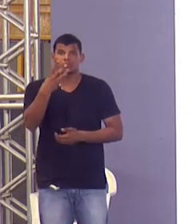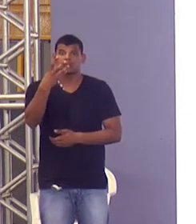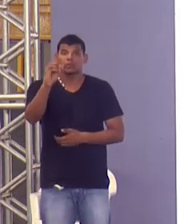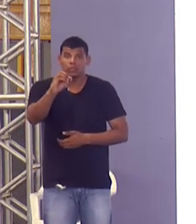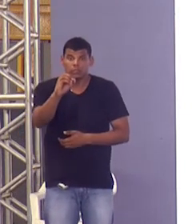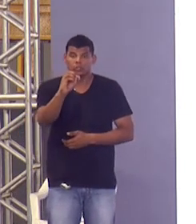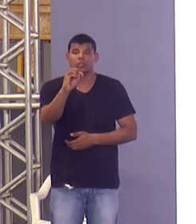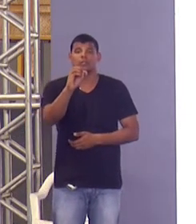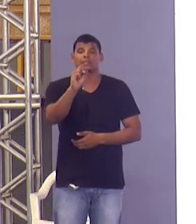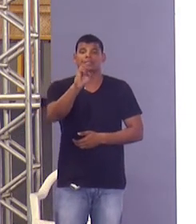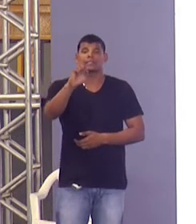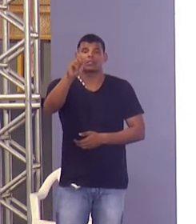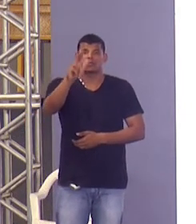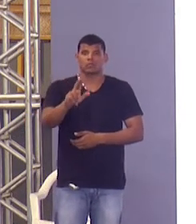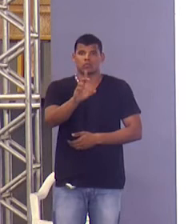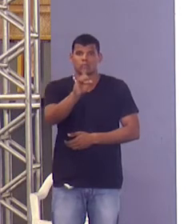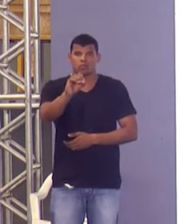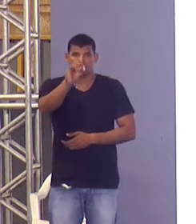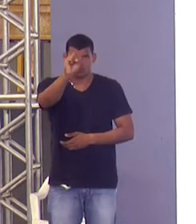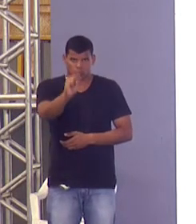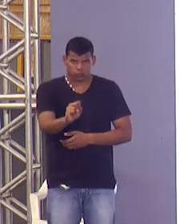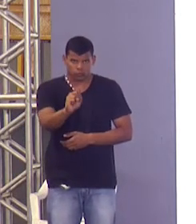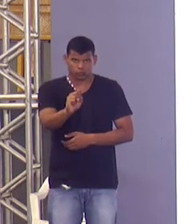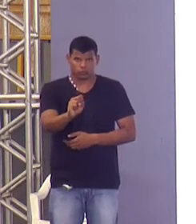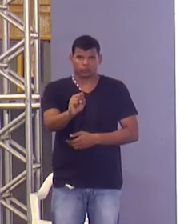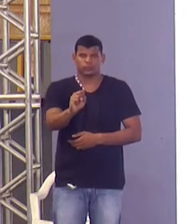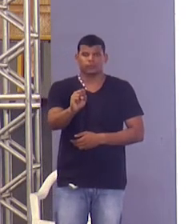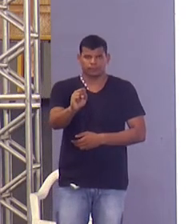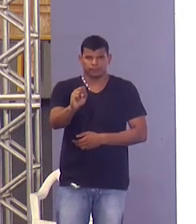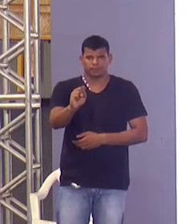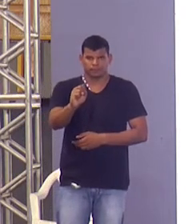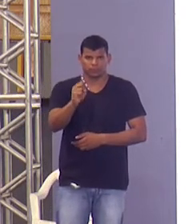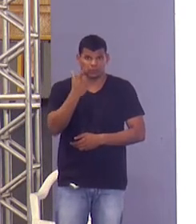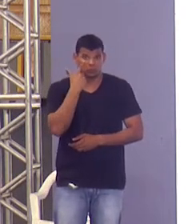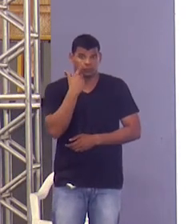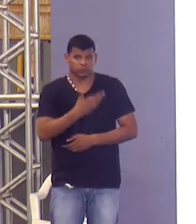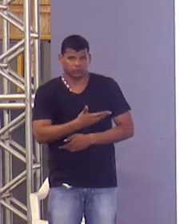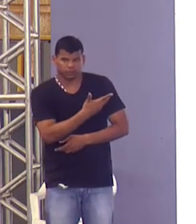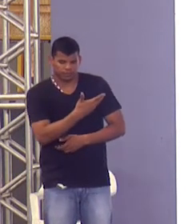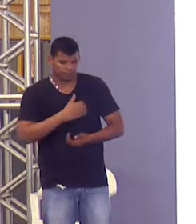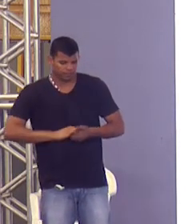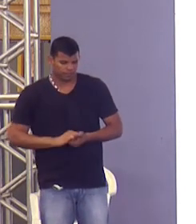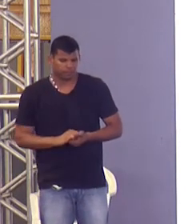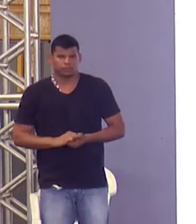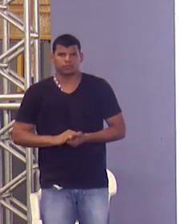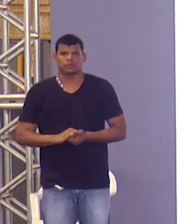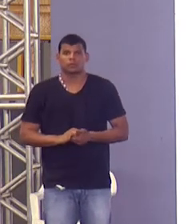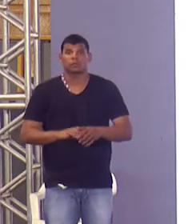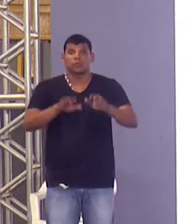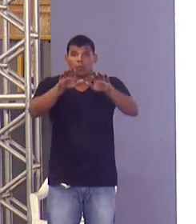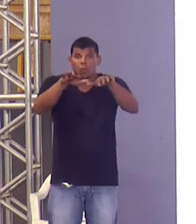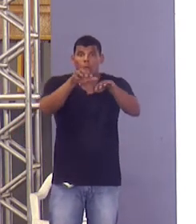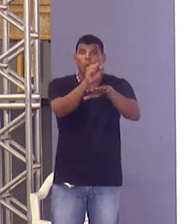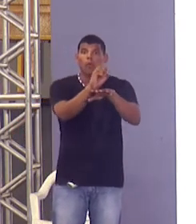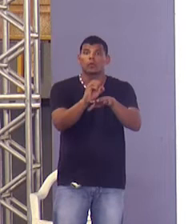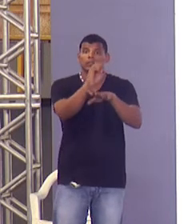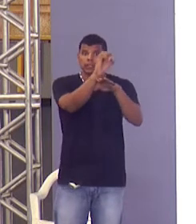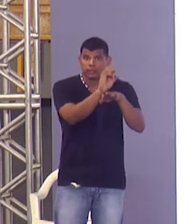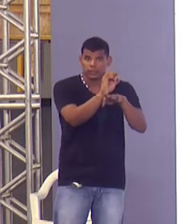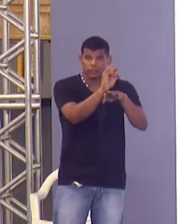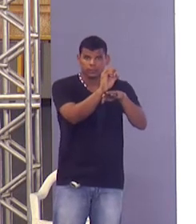30 segundos. Uma volta do Carlinhos é 30 segundos. Como ele deu 80